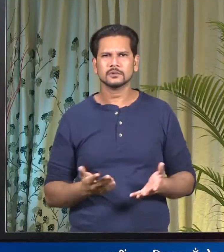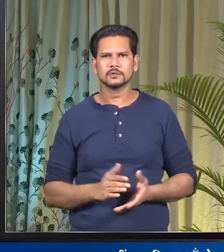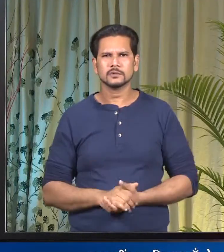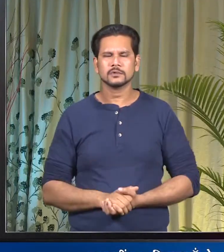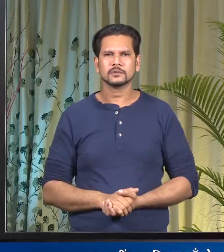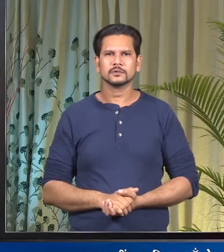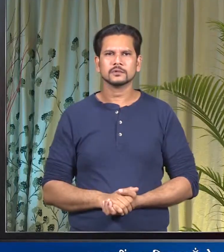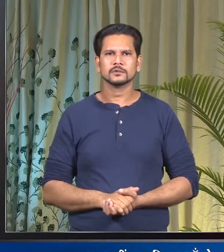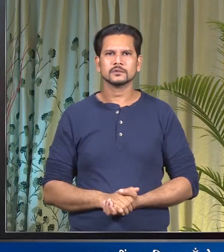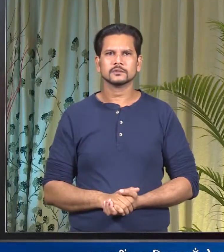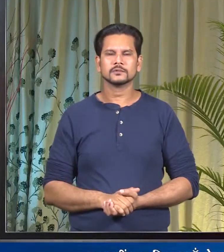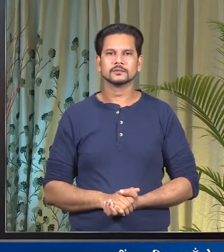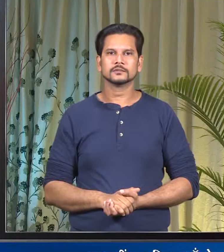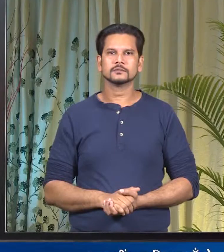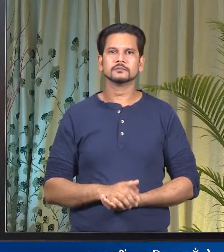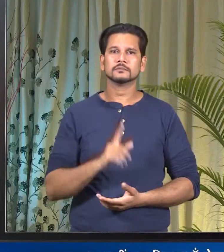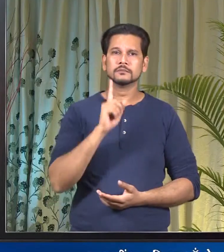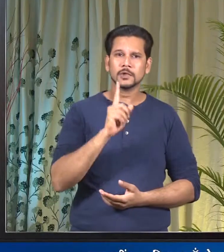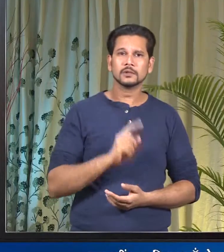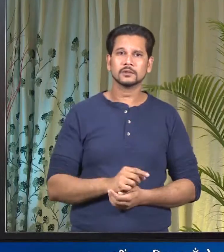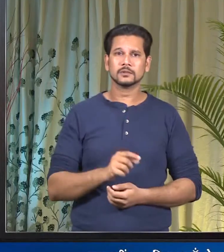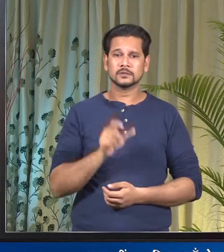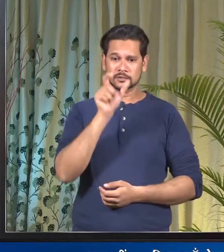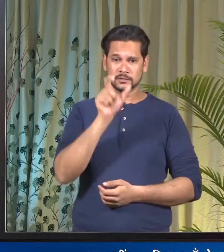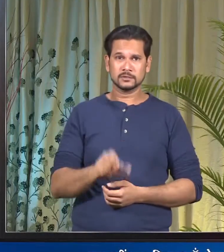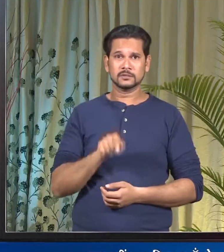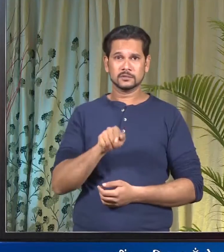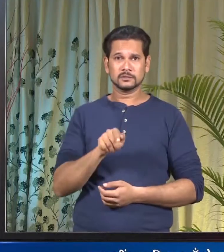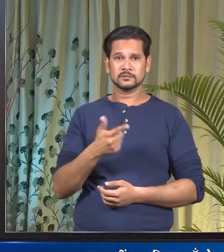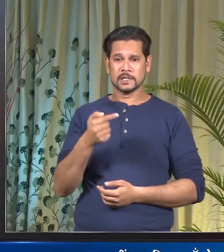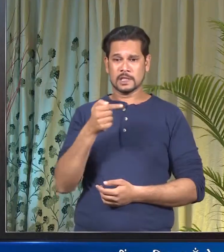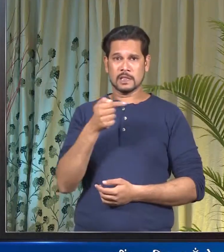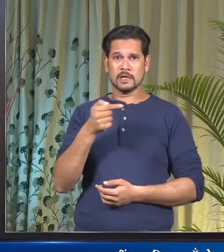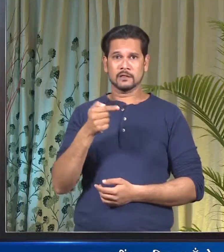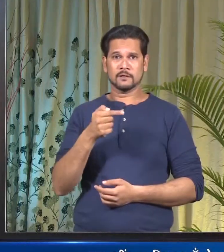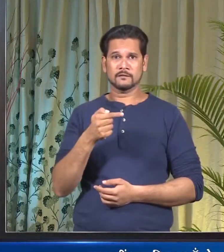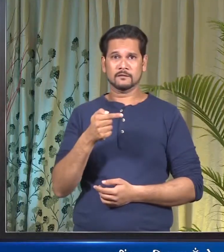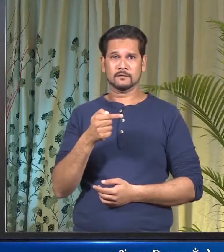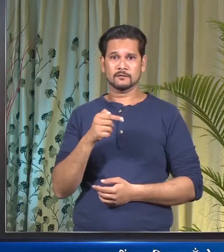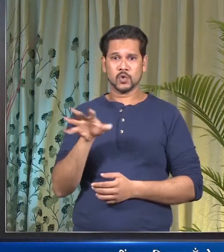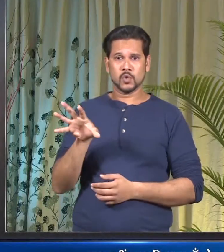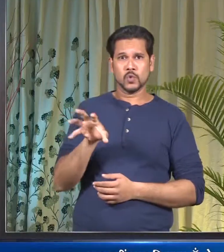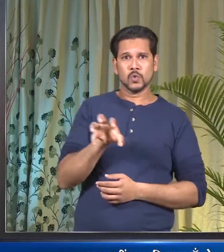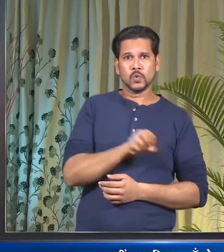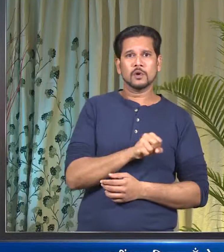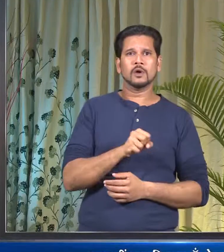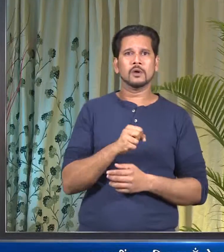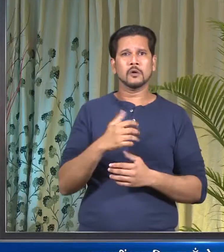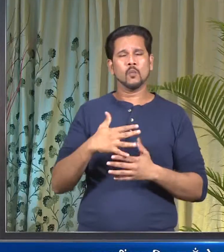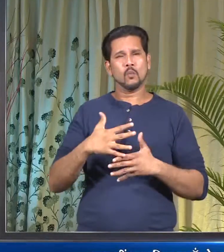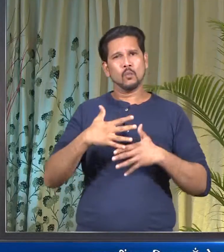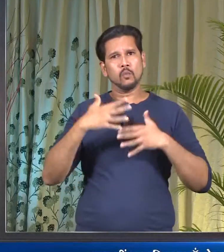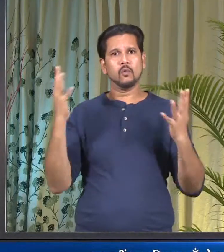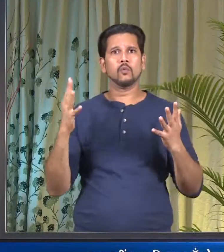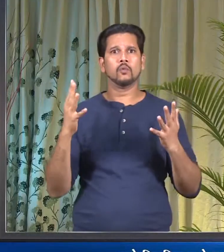लेकिन व्यक्ति के उपर नेगिटिव उर्जा का प्रभाव इतना अधिक हो जाता है